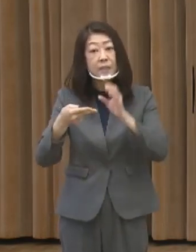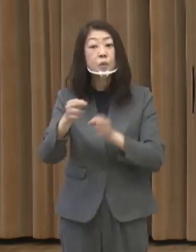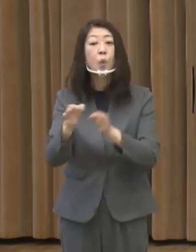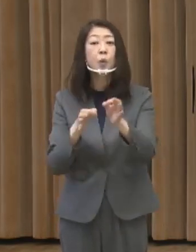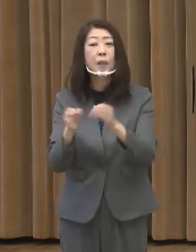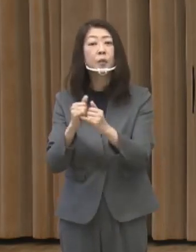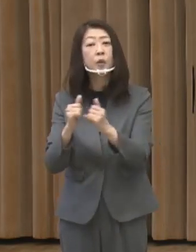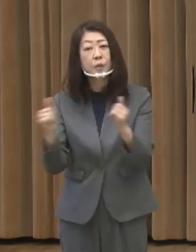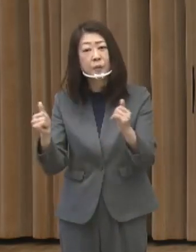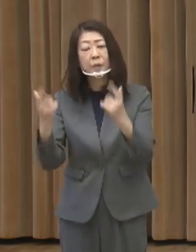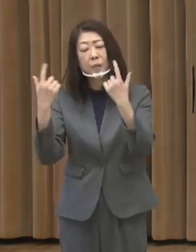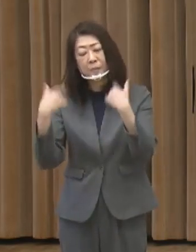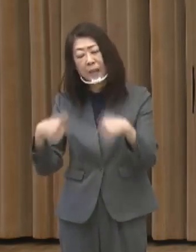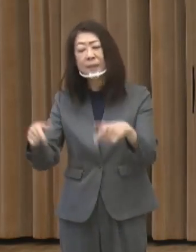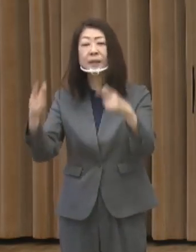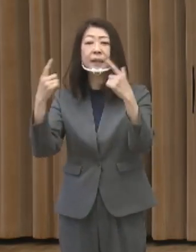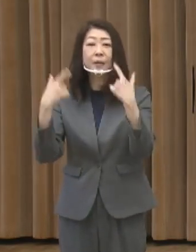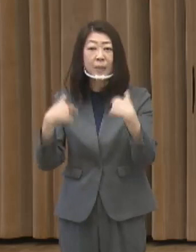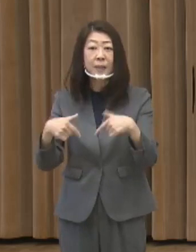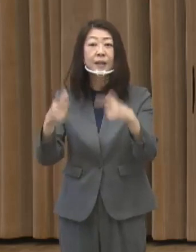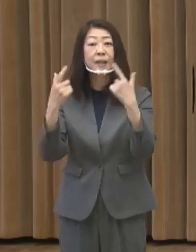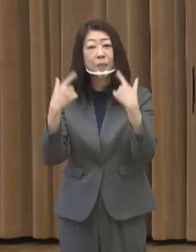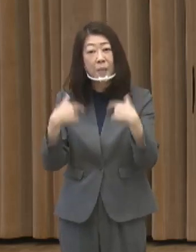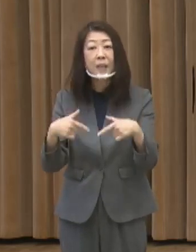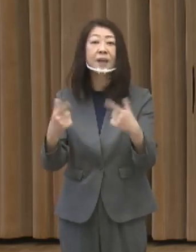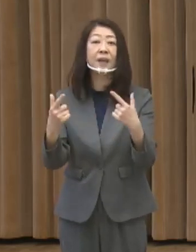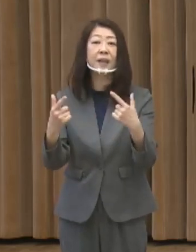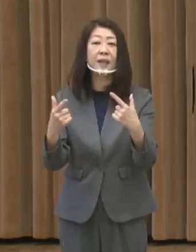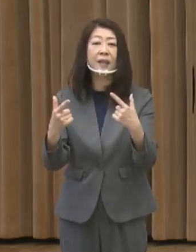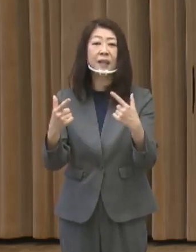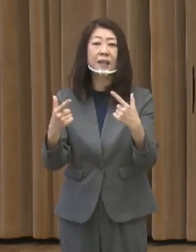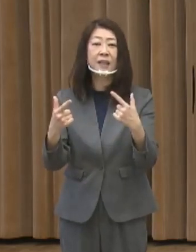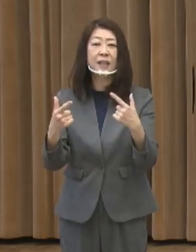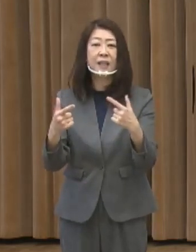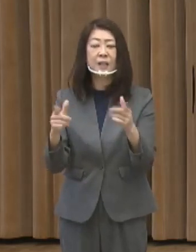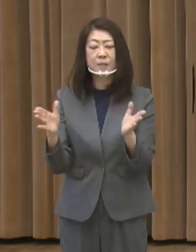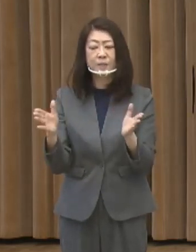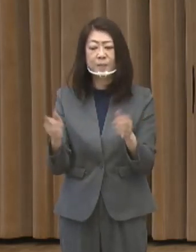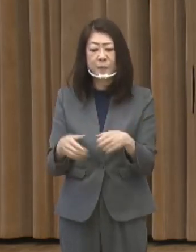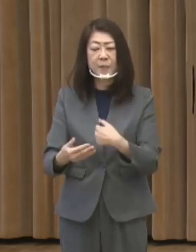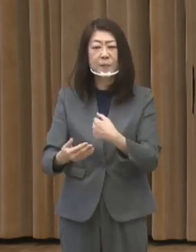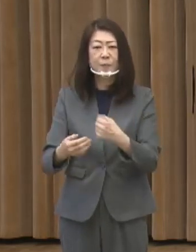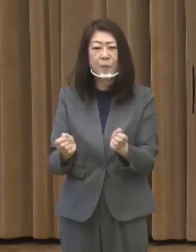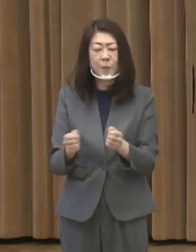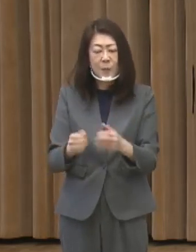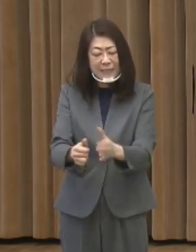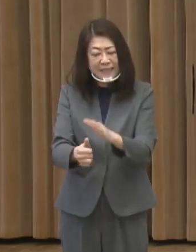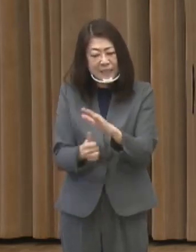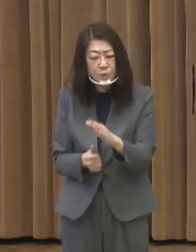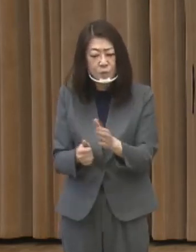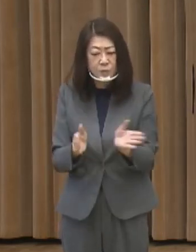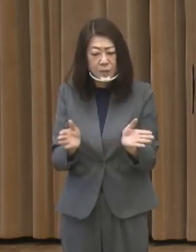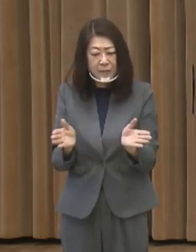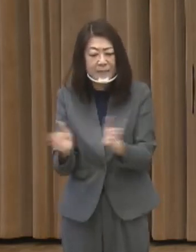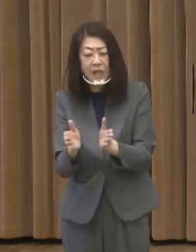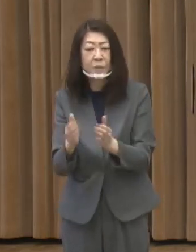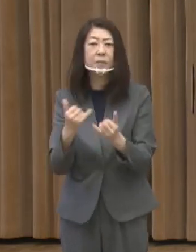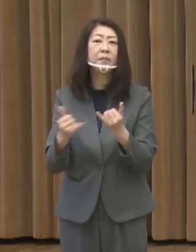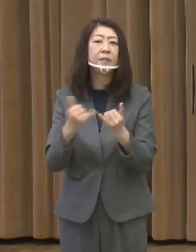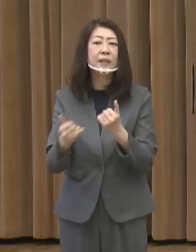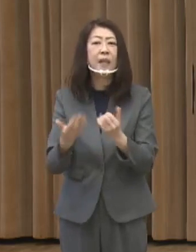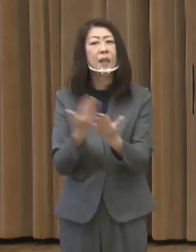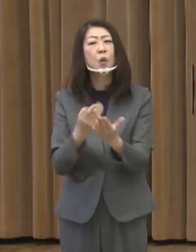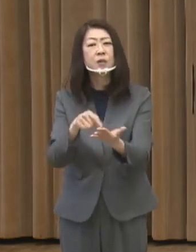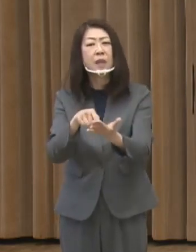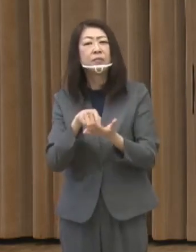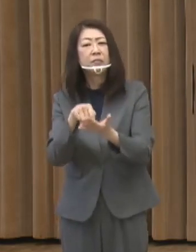ては毎回毎回飲食店ばかりが要請を強いられているというような感覚を持たれていると思うんですけれども、